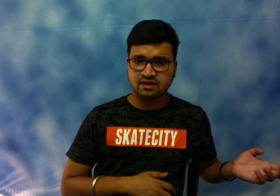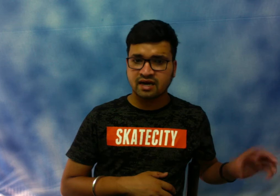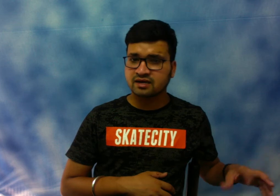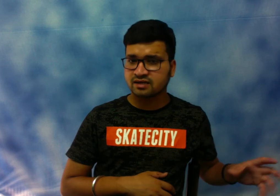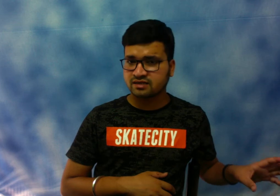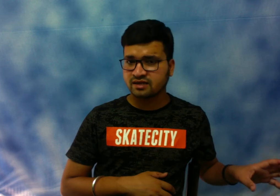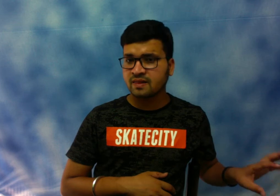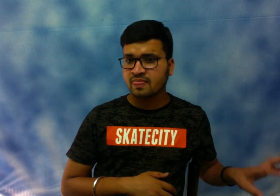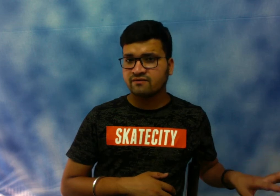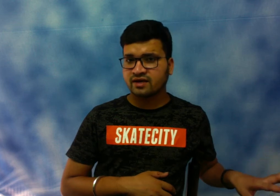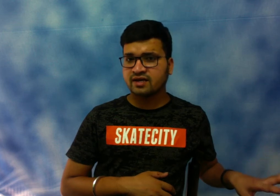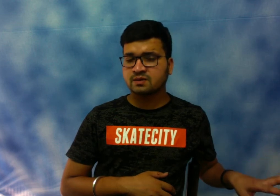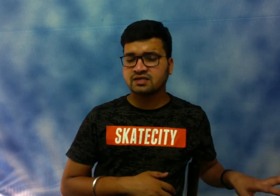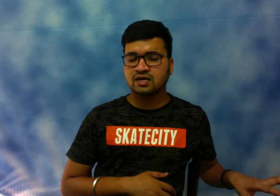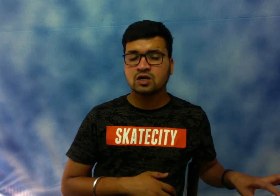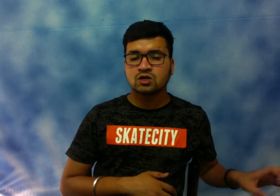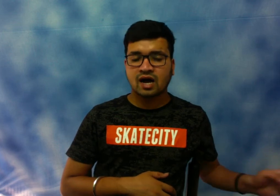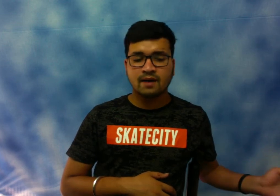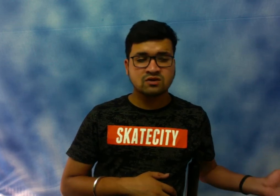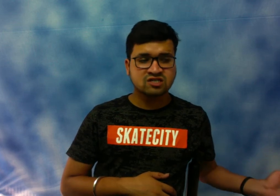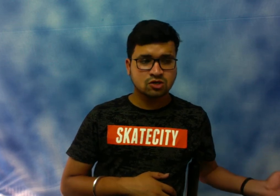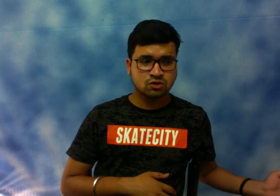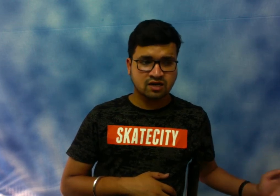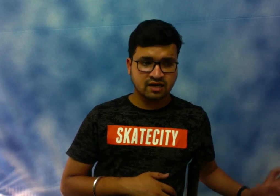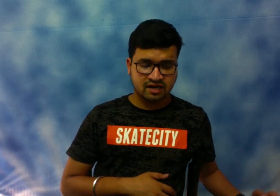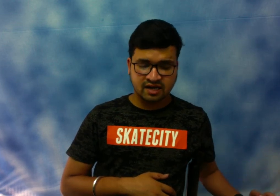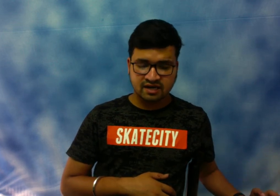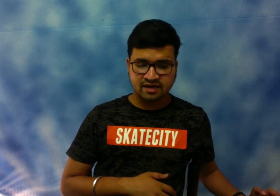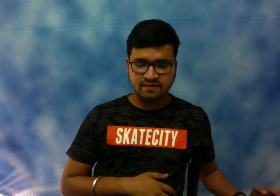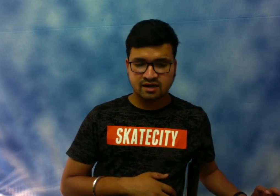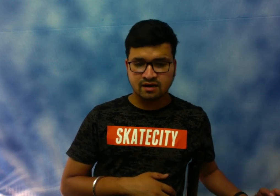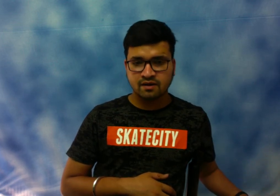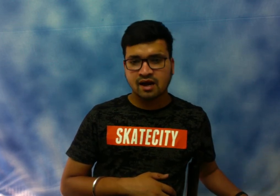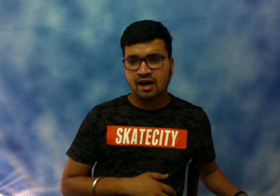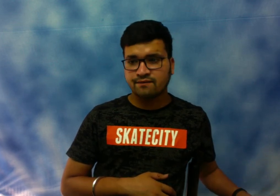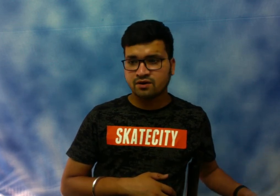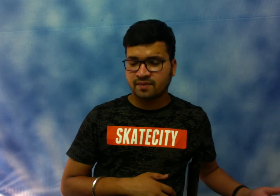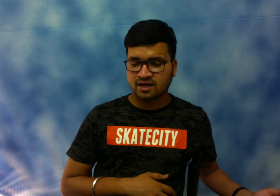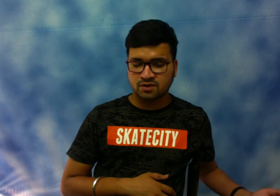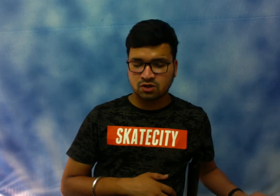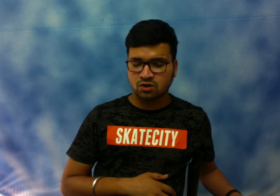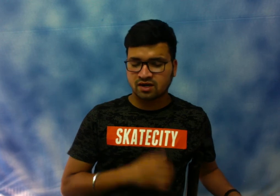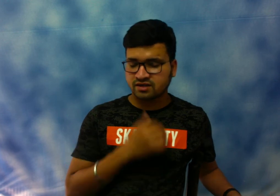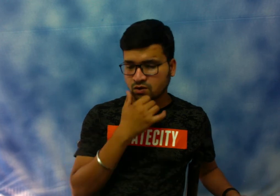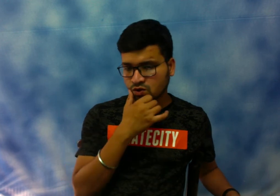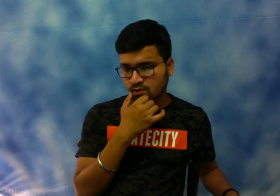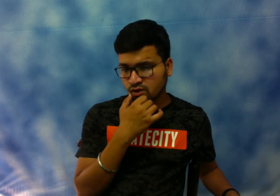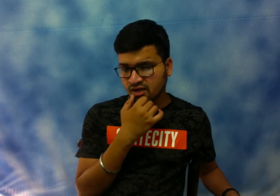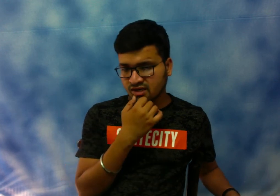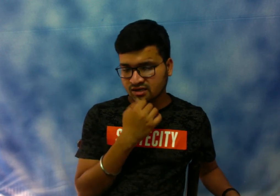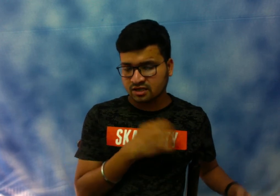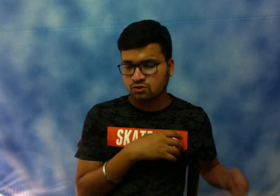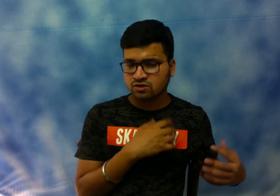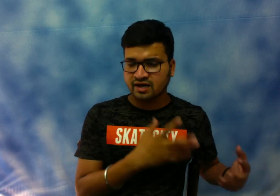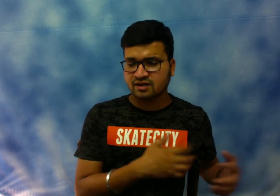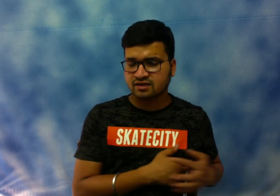दान कर सकते हैं फेंकने की बजाय, तो आप उन चीजों को कहीं इकट्ठा करके मतलब आप फुटपाथ पर जो लोग रहते हैं उनको आप डोनेट कर सकते हो, उनको दान कर सकते